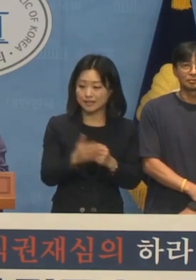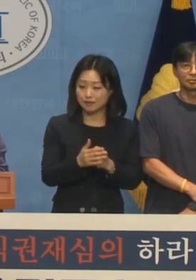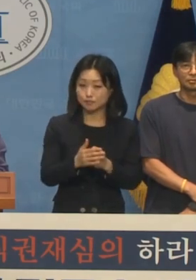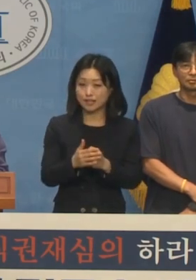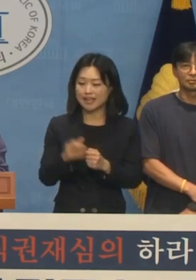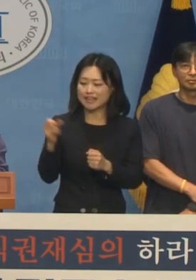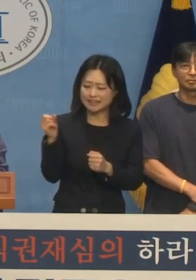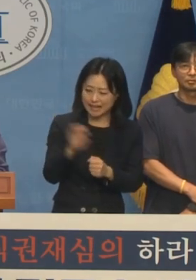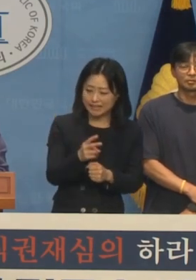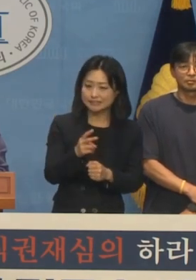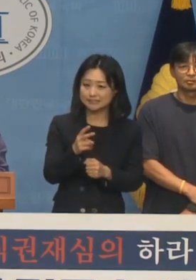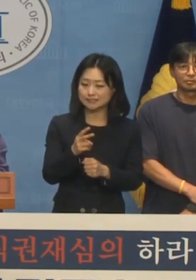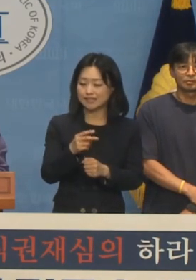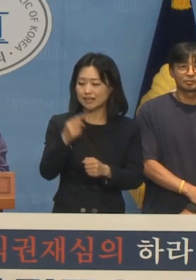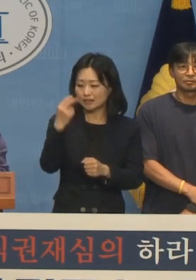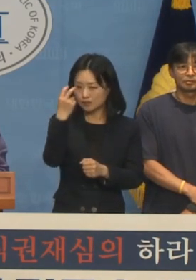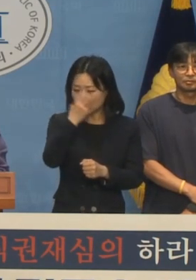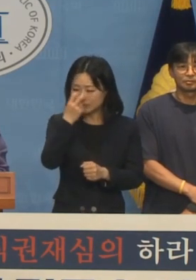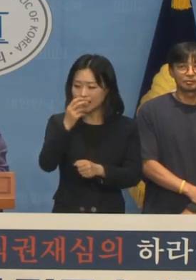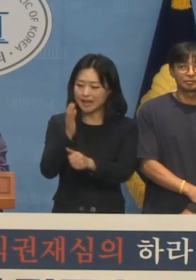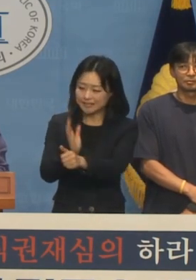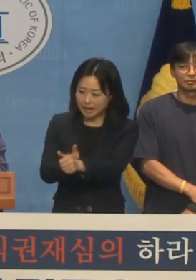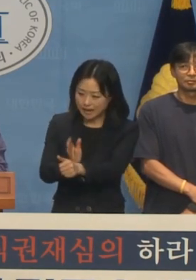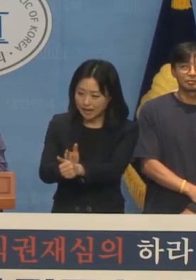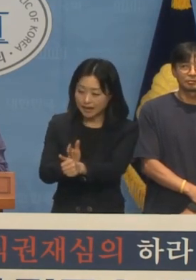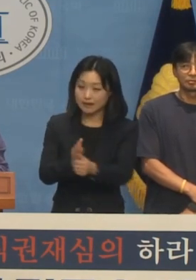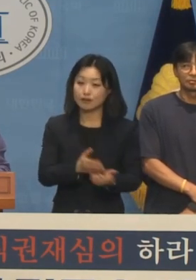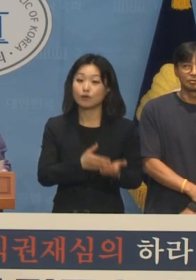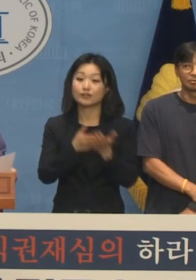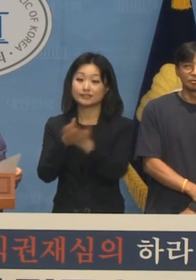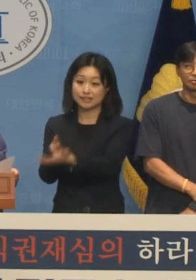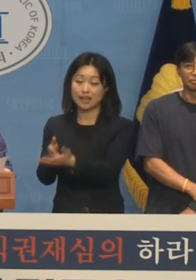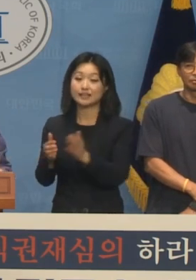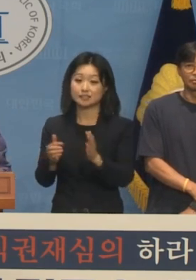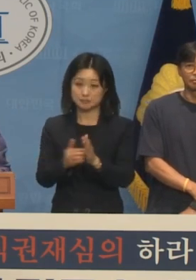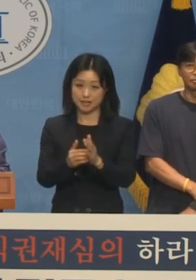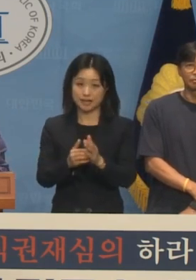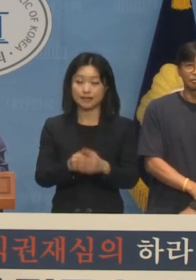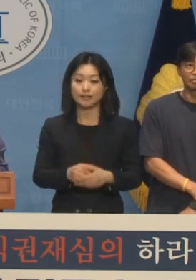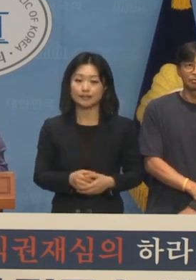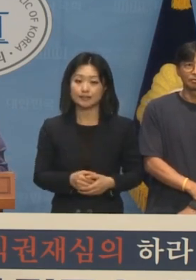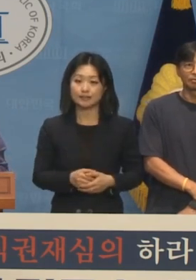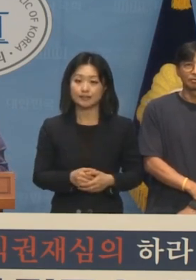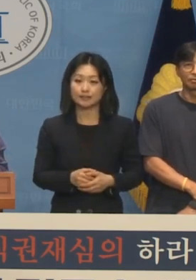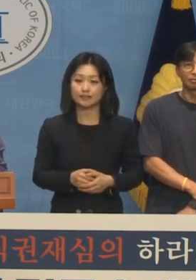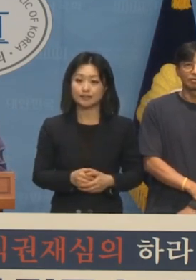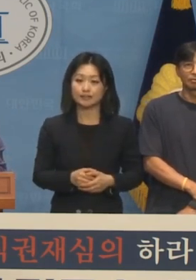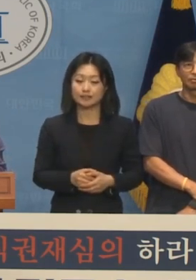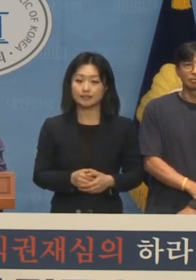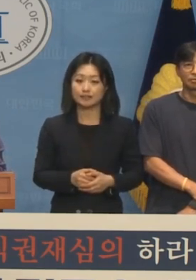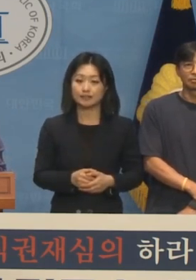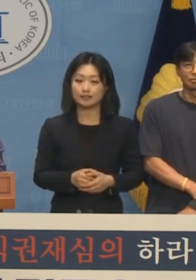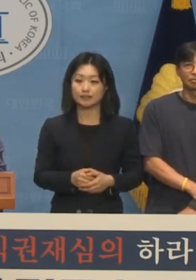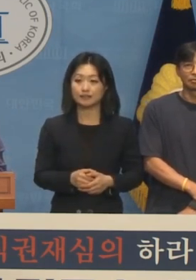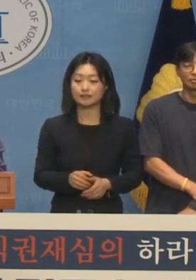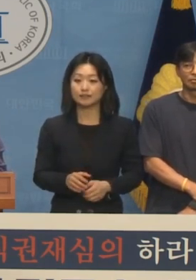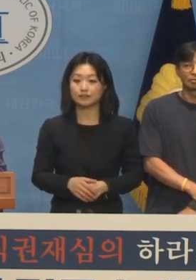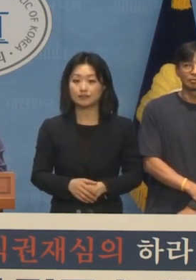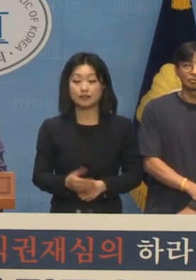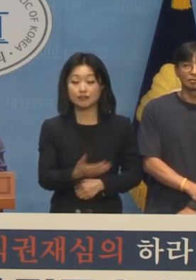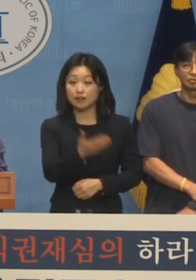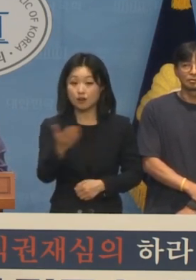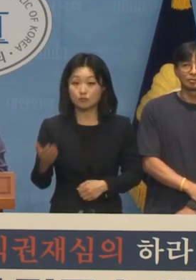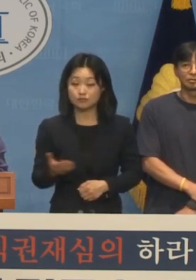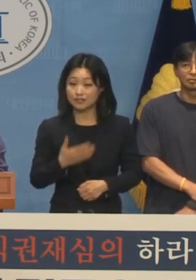직권 재심의를 검토할 필요가 있다라고 권고를 한 바 있습니다. 파란 바지의 의인, 여러분